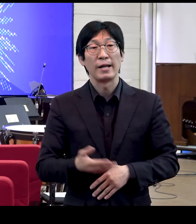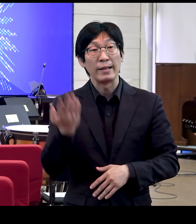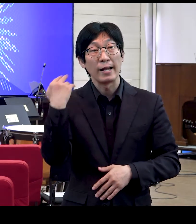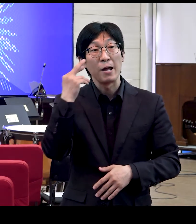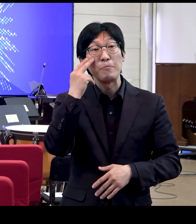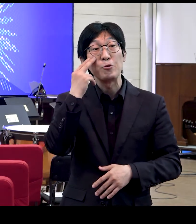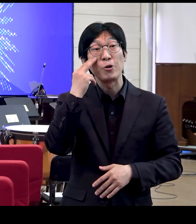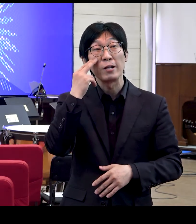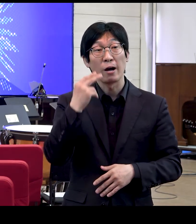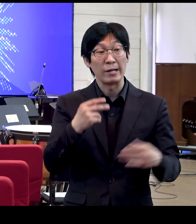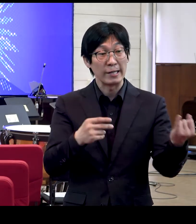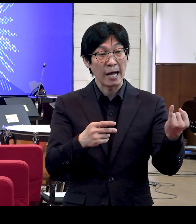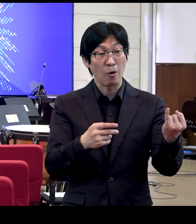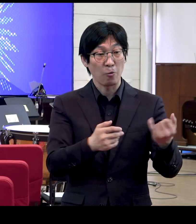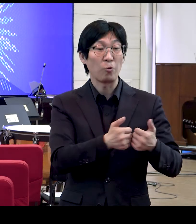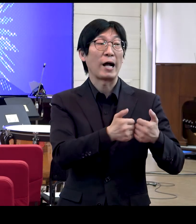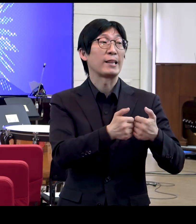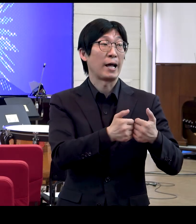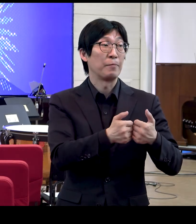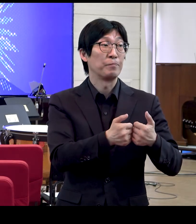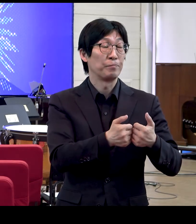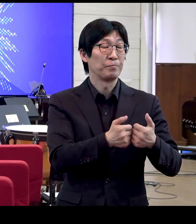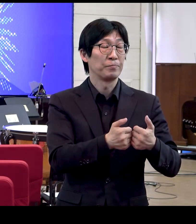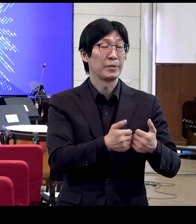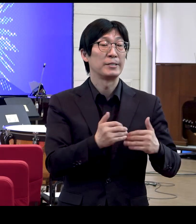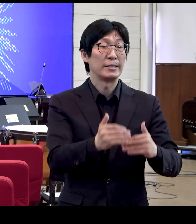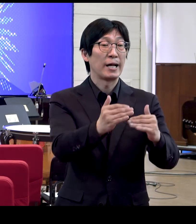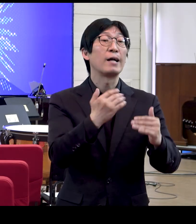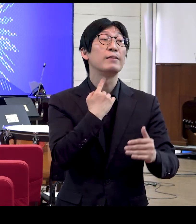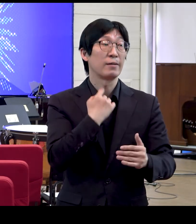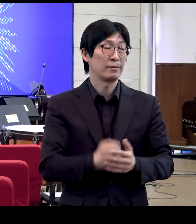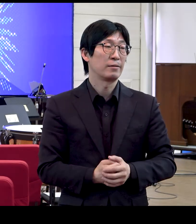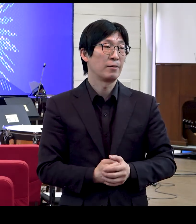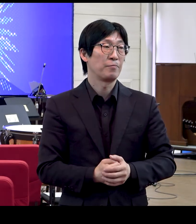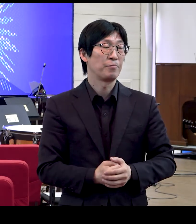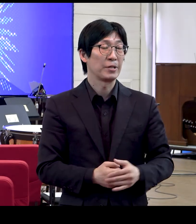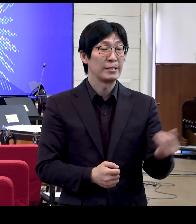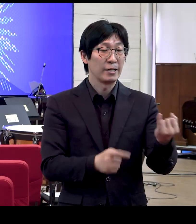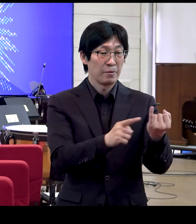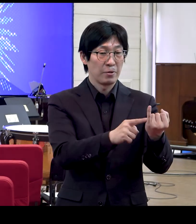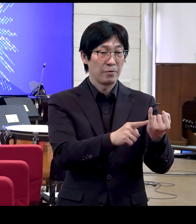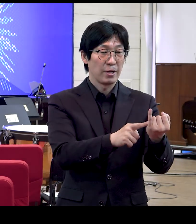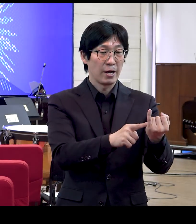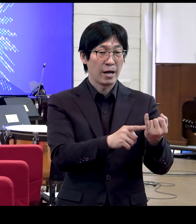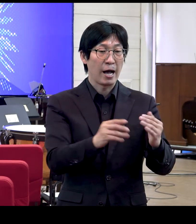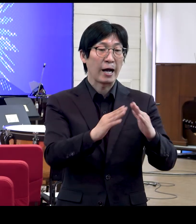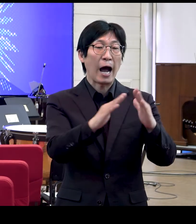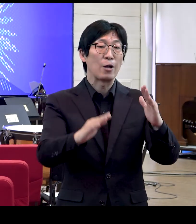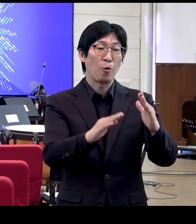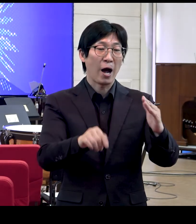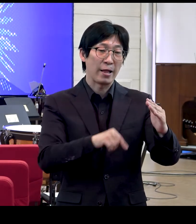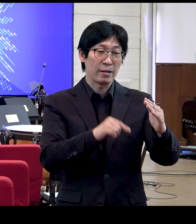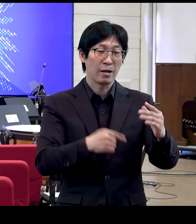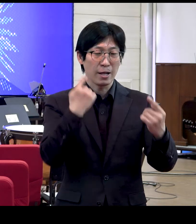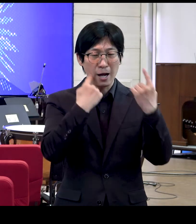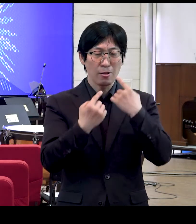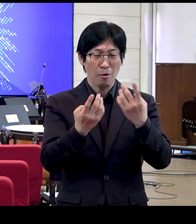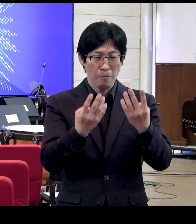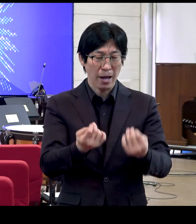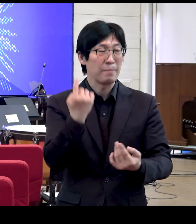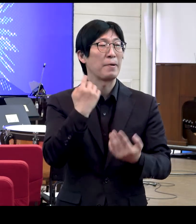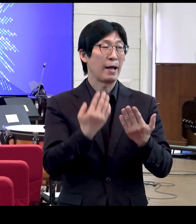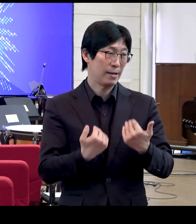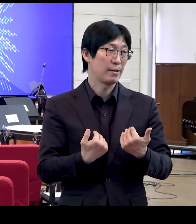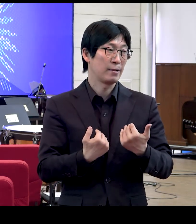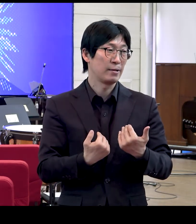미국에서 한번 어떤 자매하고 상담을 했는데, 이 자매는요, 가족 가운데서 정말 그 상처받은 것 때문에 너무